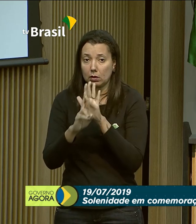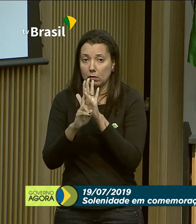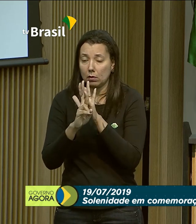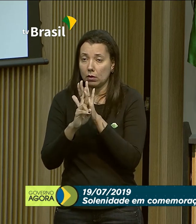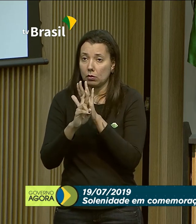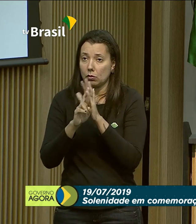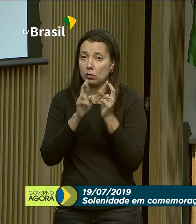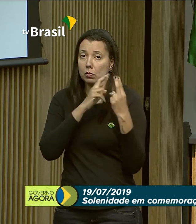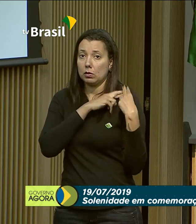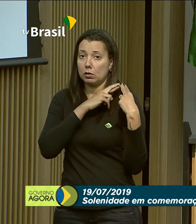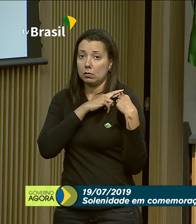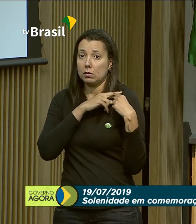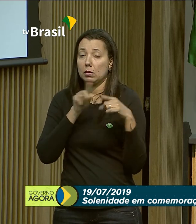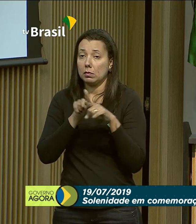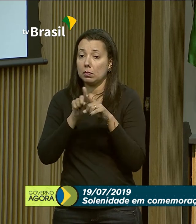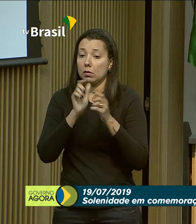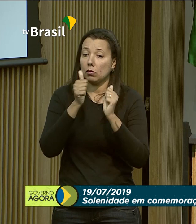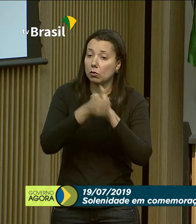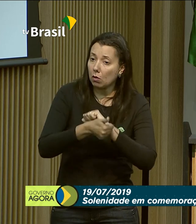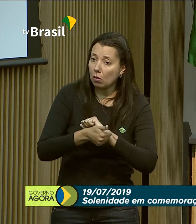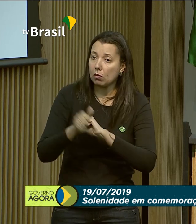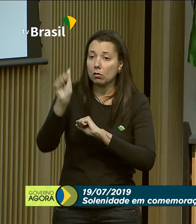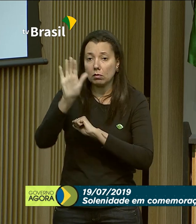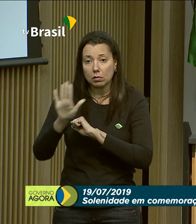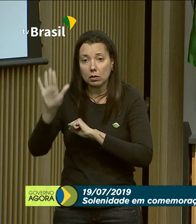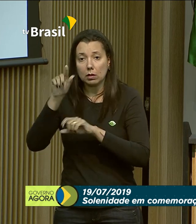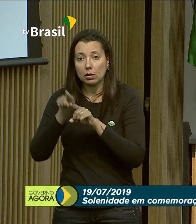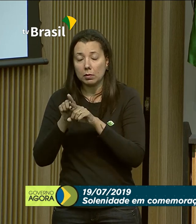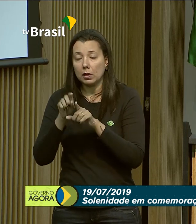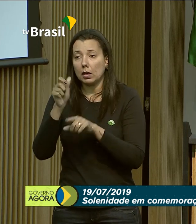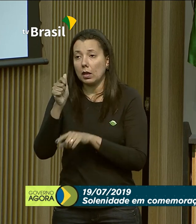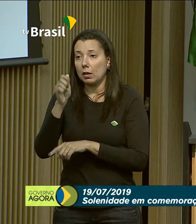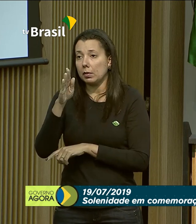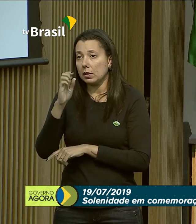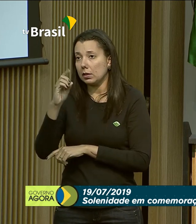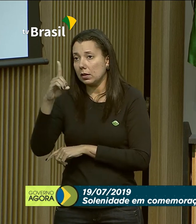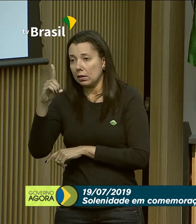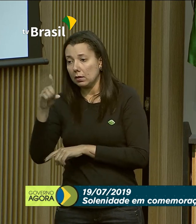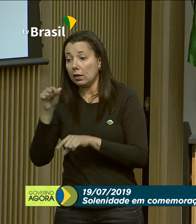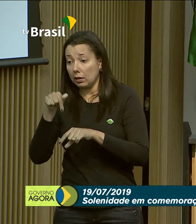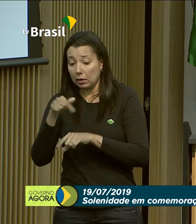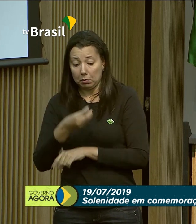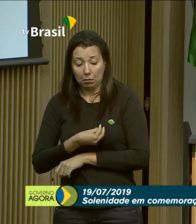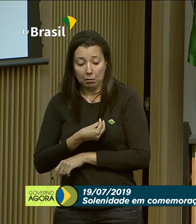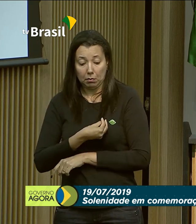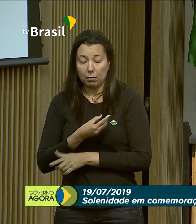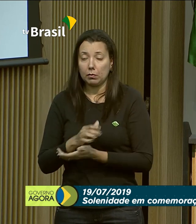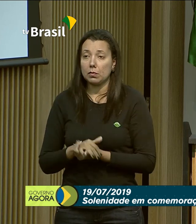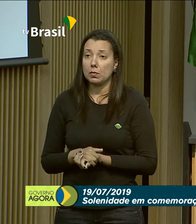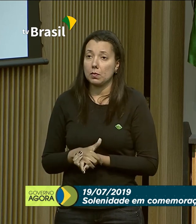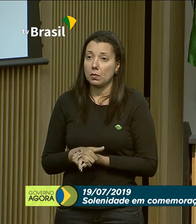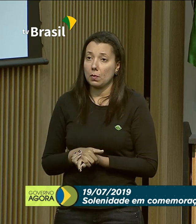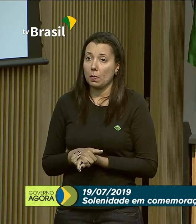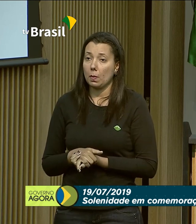ou responsáveis pelos clubes federados da Série A, B, C e D, aqui presentes.